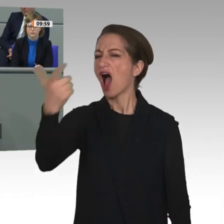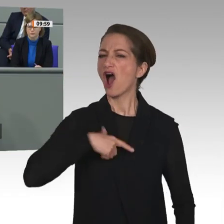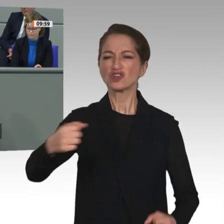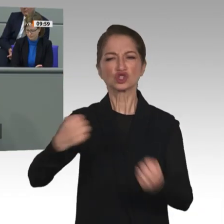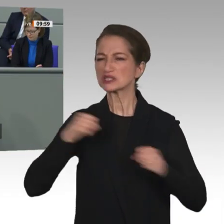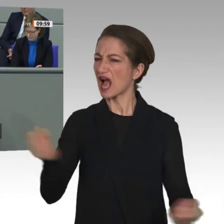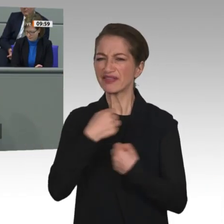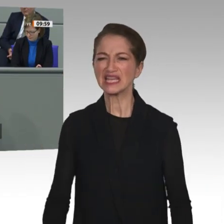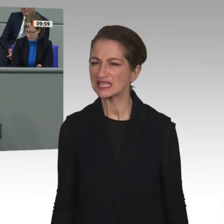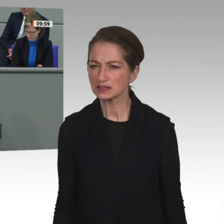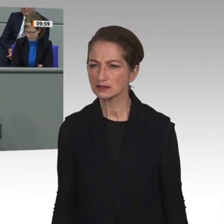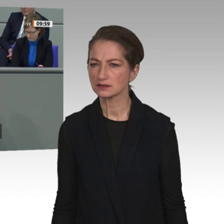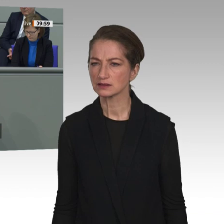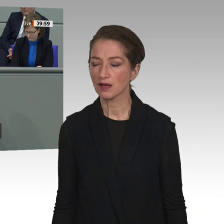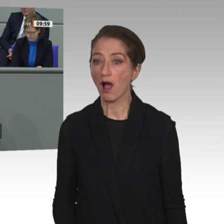schützen.